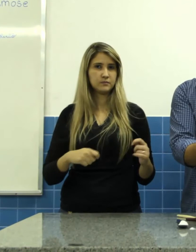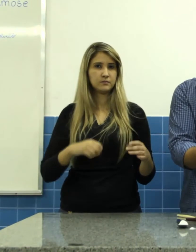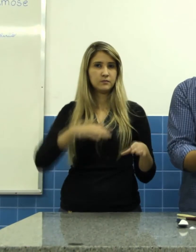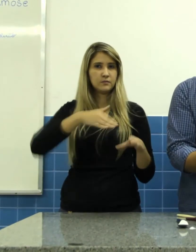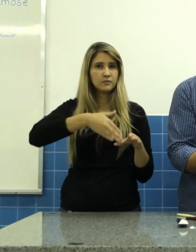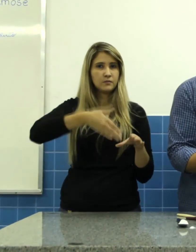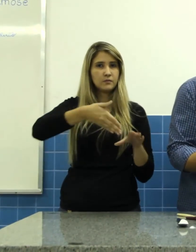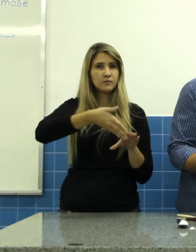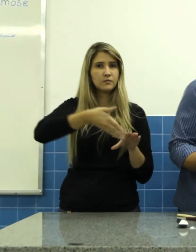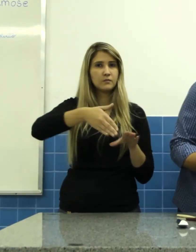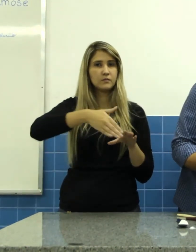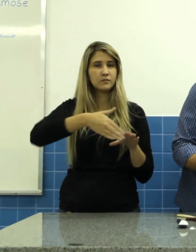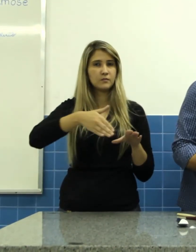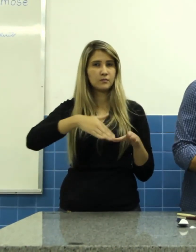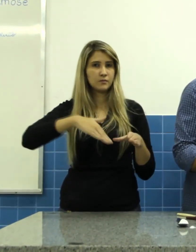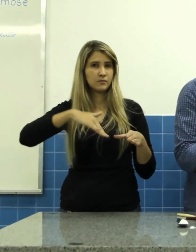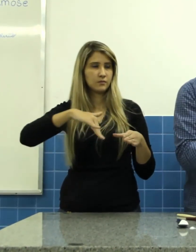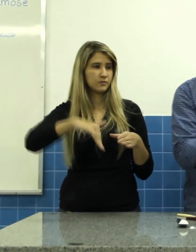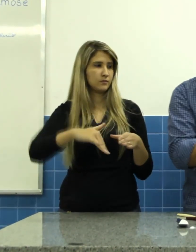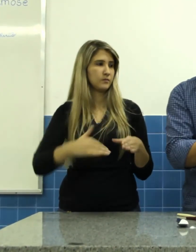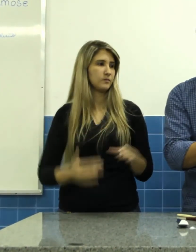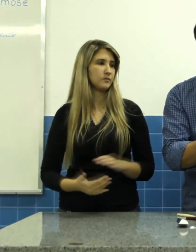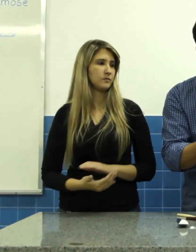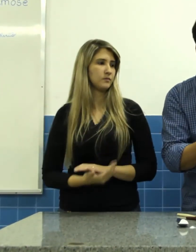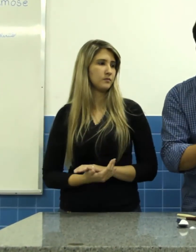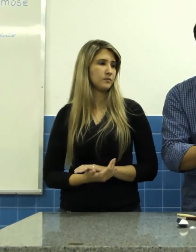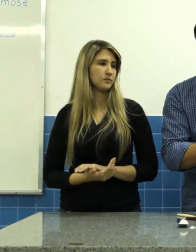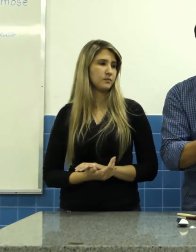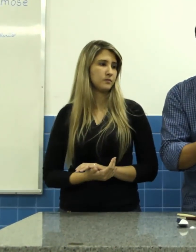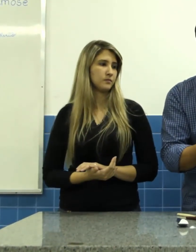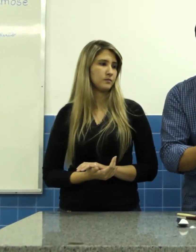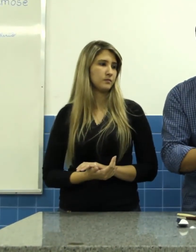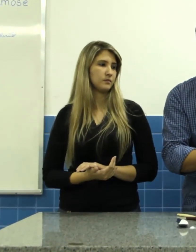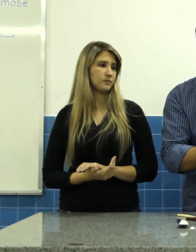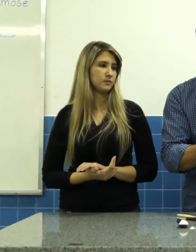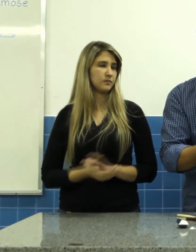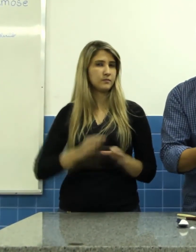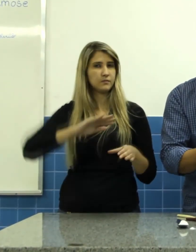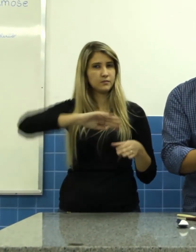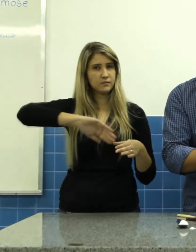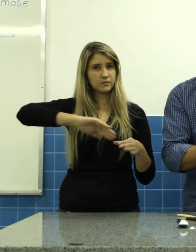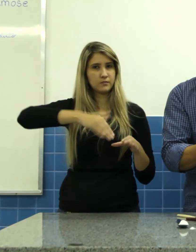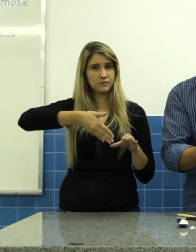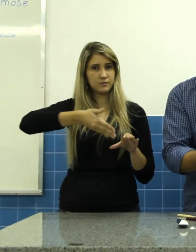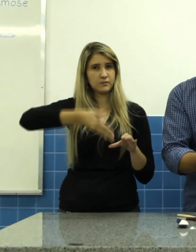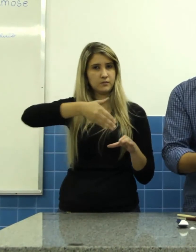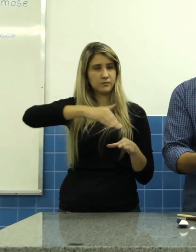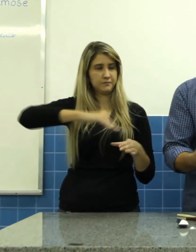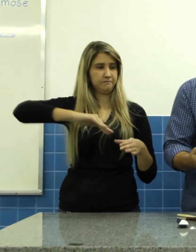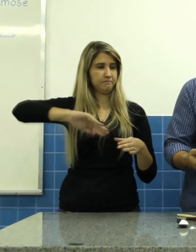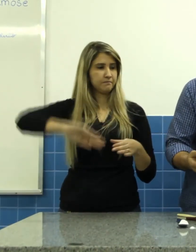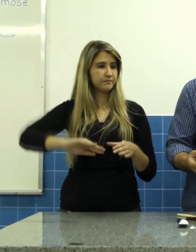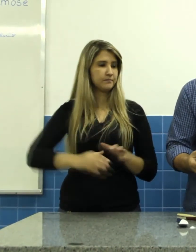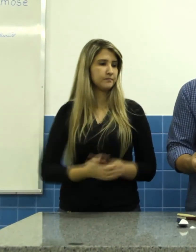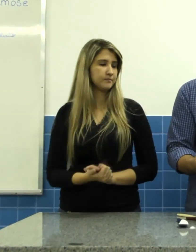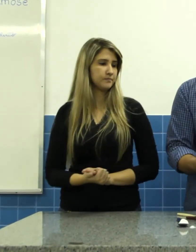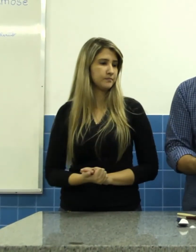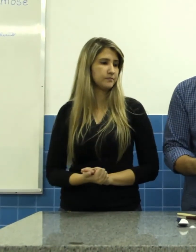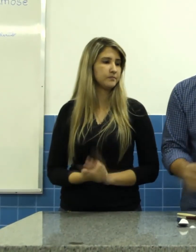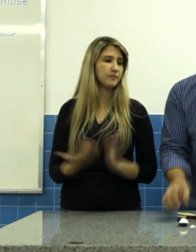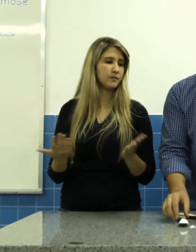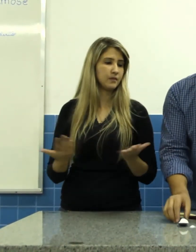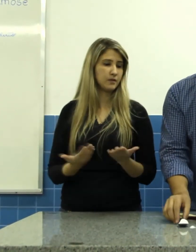secar esta cavidade. Então, secamos essa cavidade e a partir de